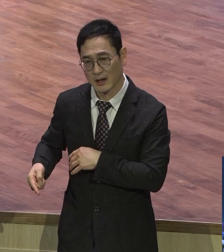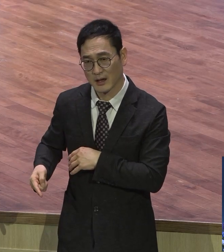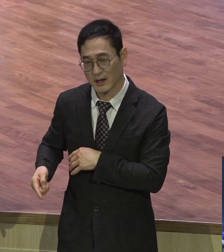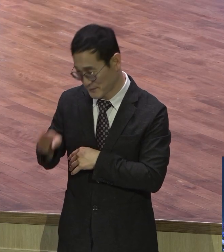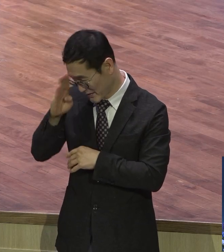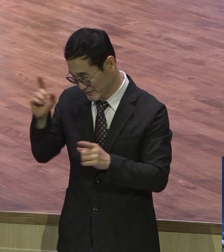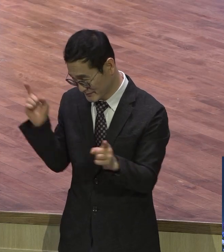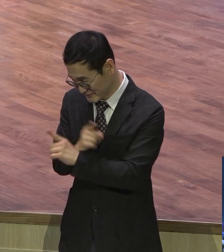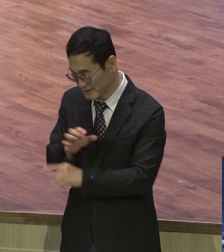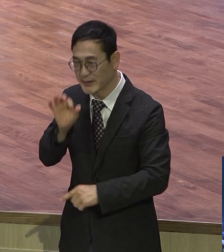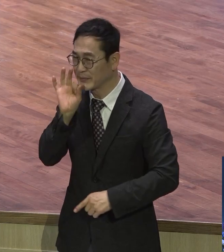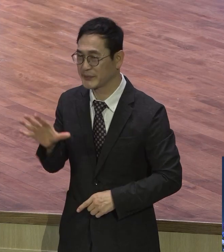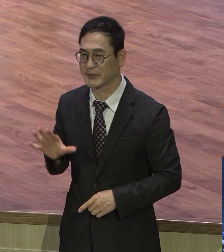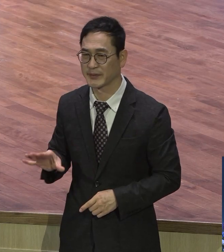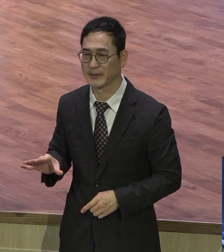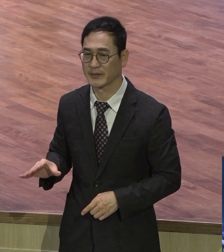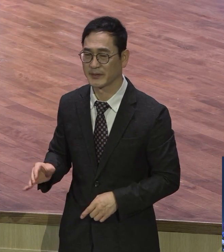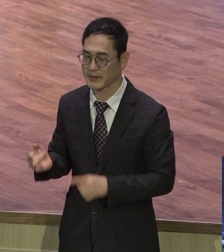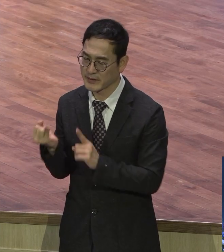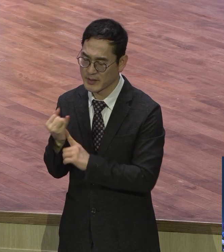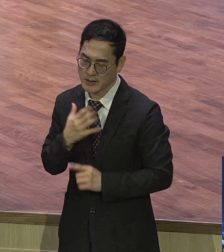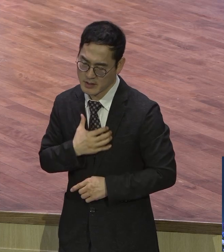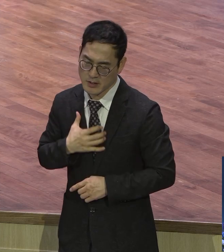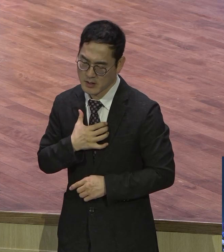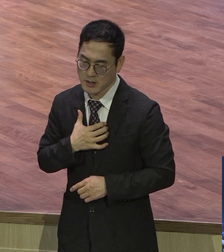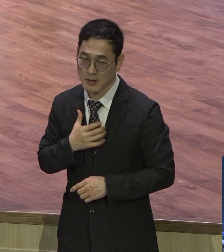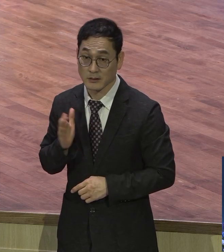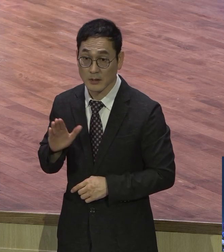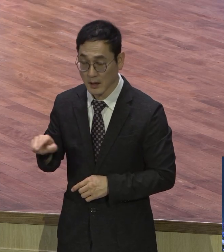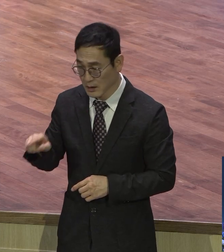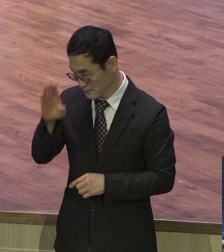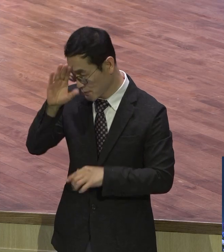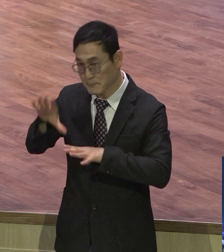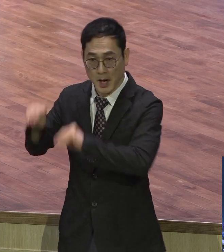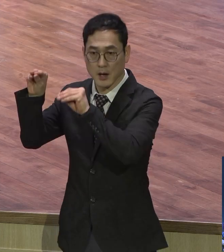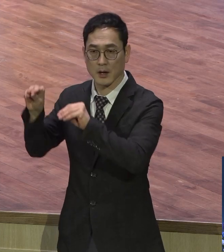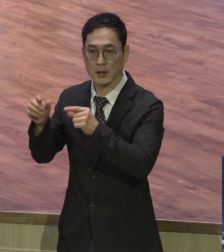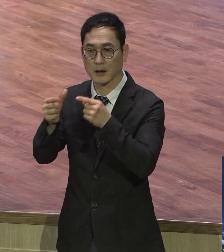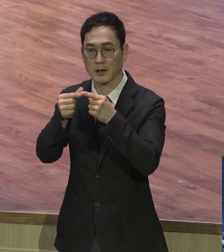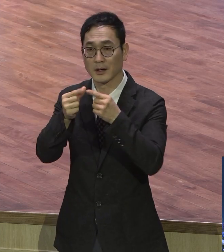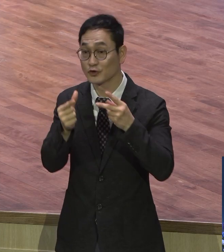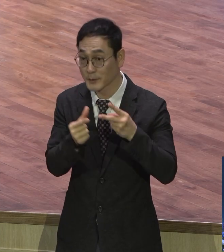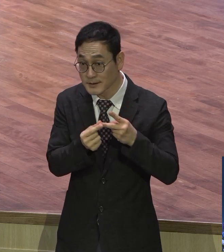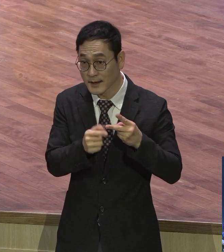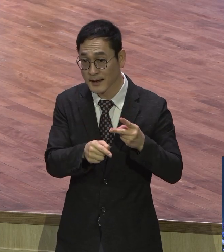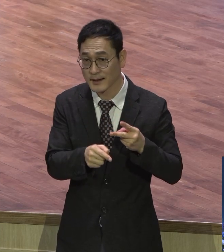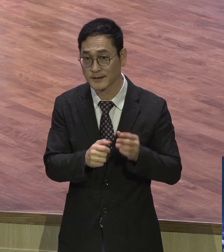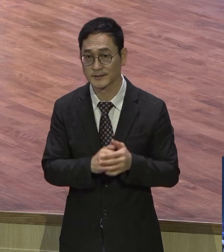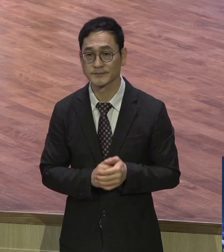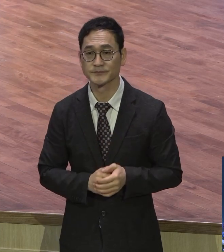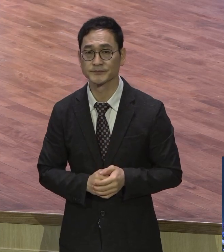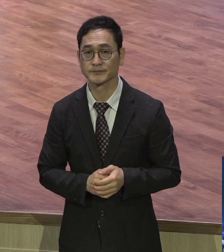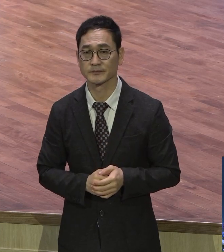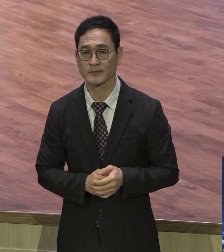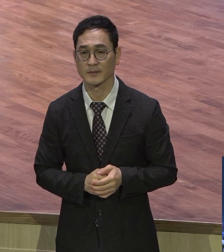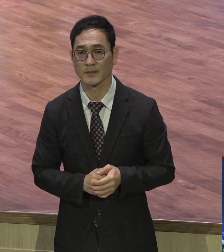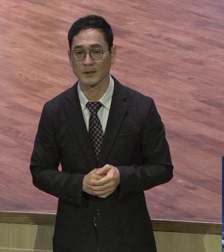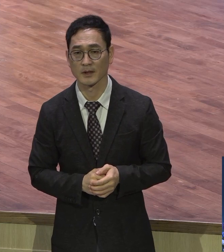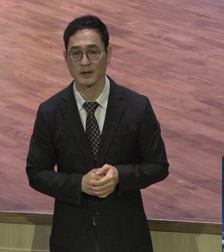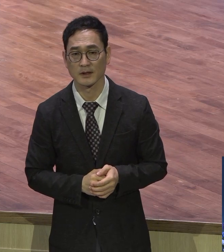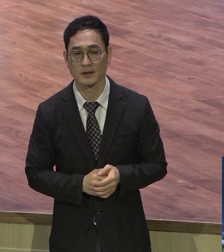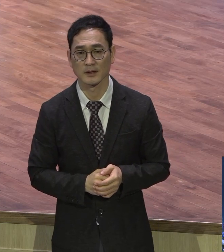혈류증으로 고통받는 이 여자가 치유받은 사건이고 또 하나는 유대교회 고급관리의 딸이 병으로